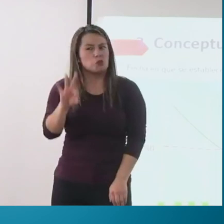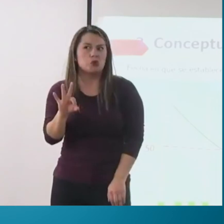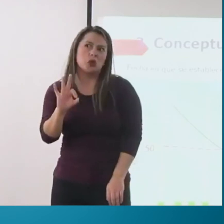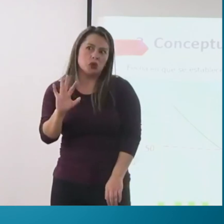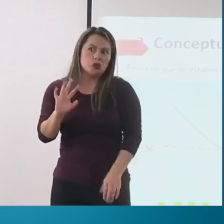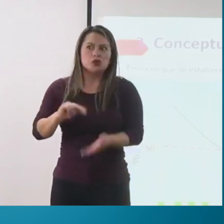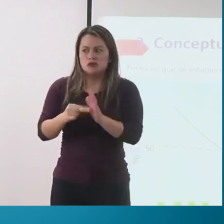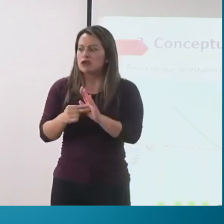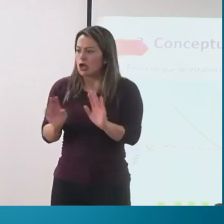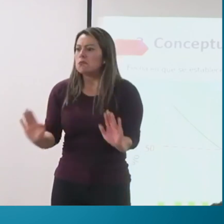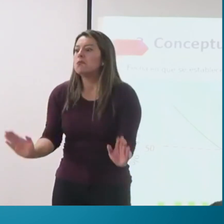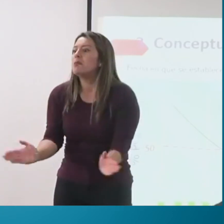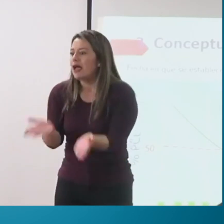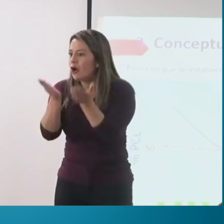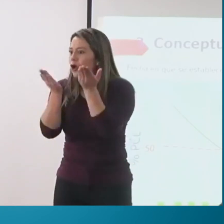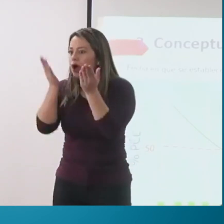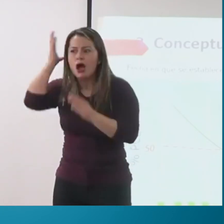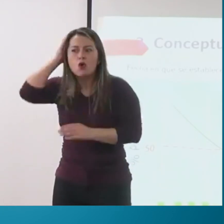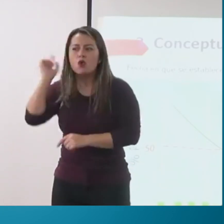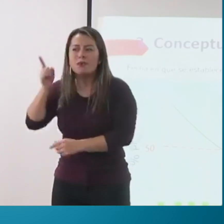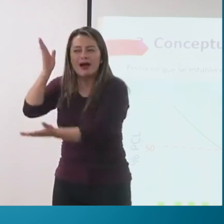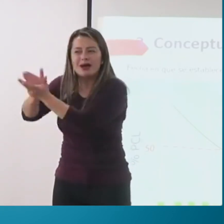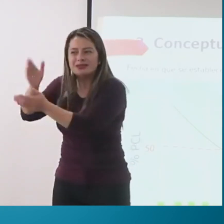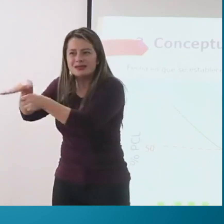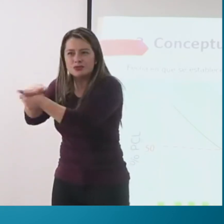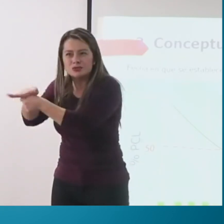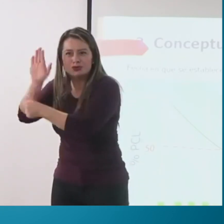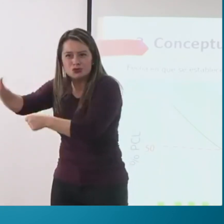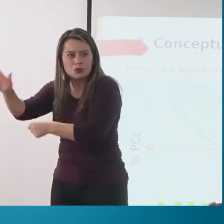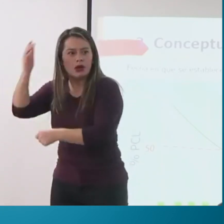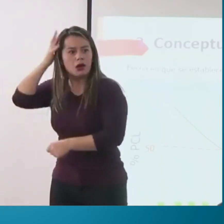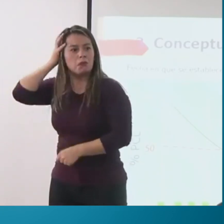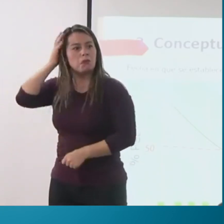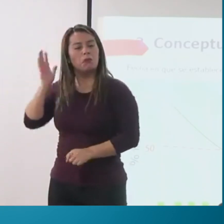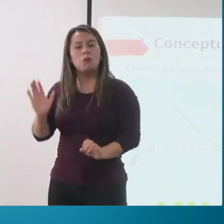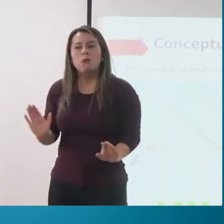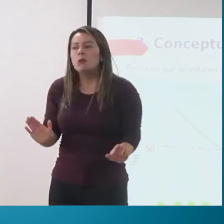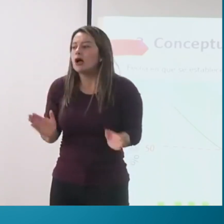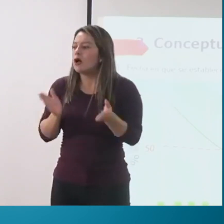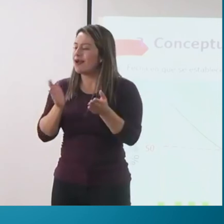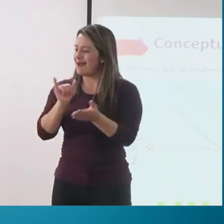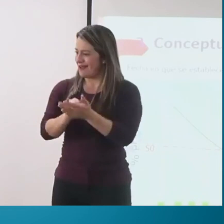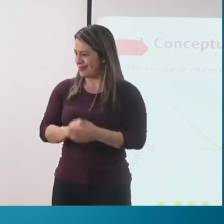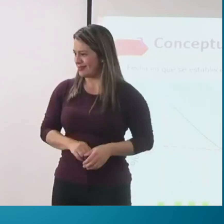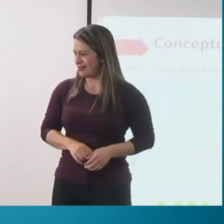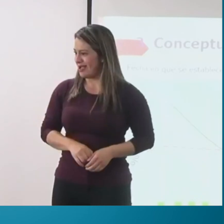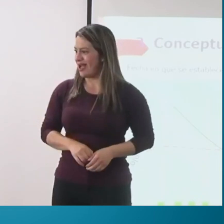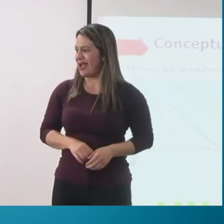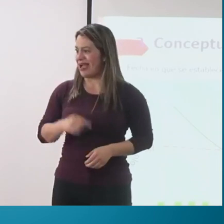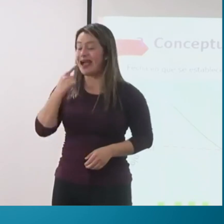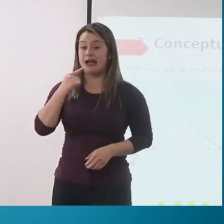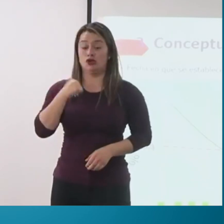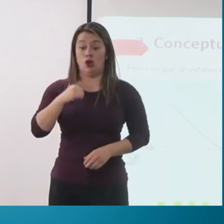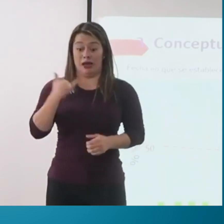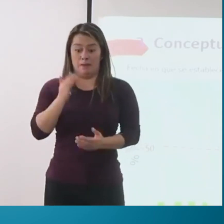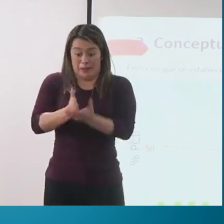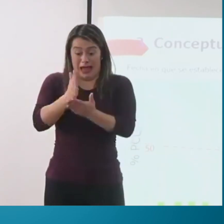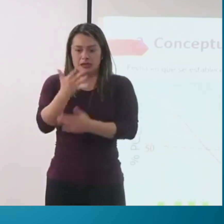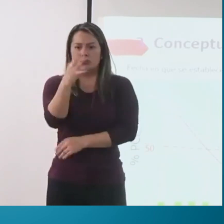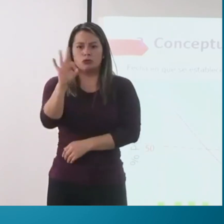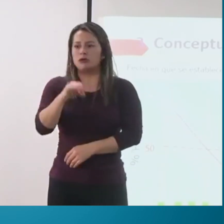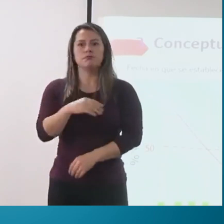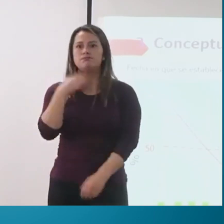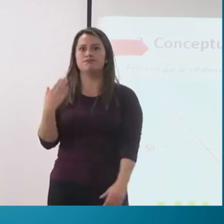sea que dejó de ser inválida, ¿sí? Entonces, la fecha de estructuración se refiere a cuando yo rebasé ese límite del